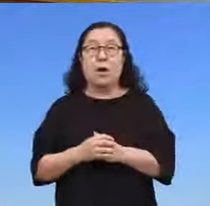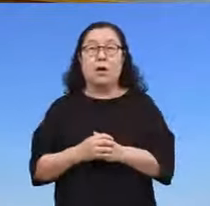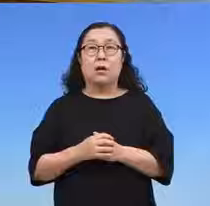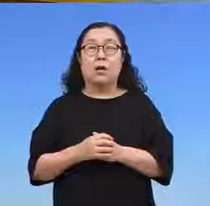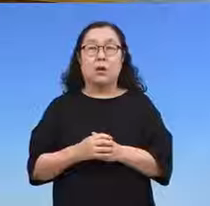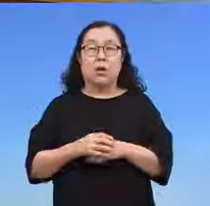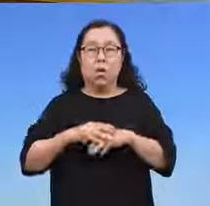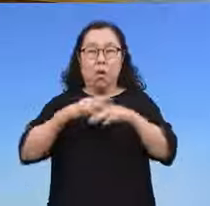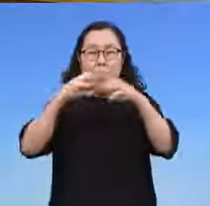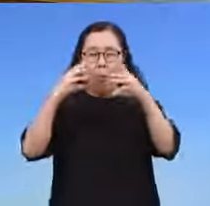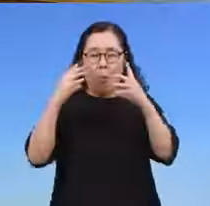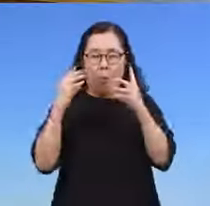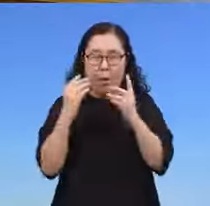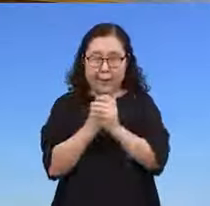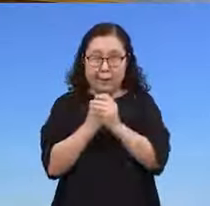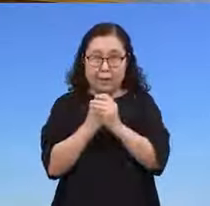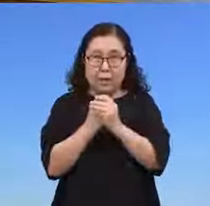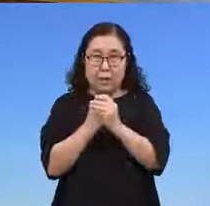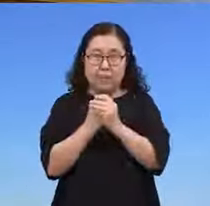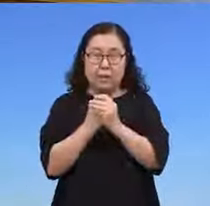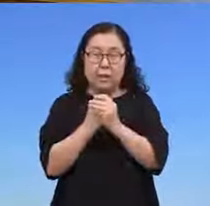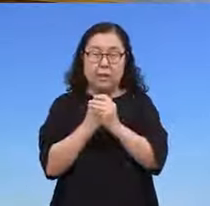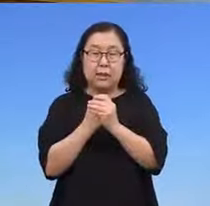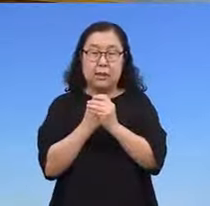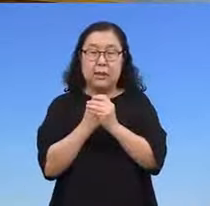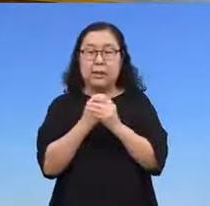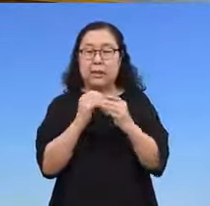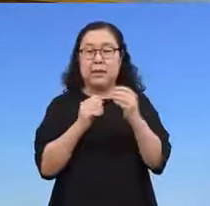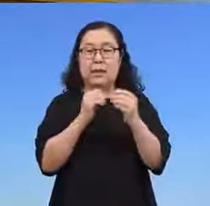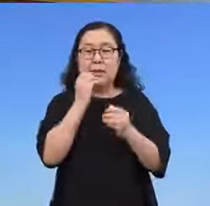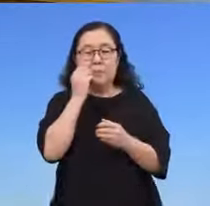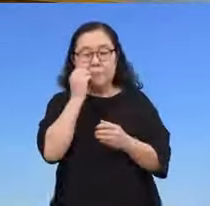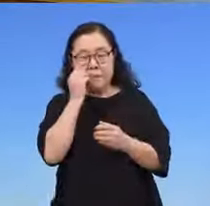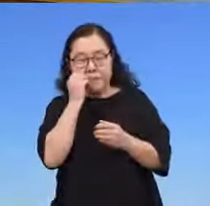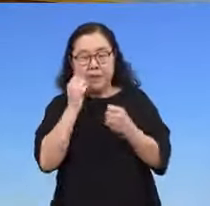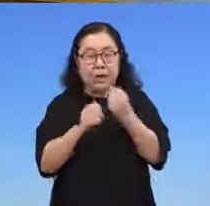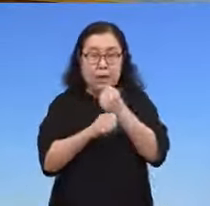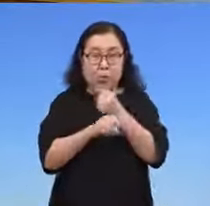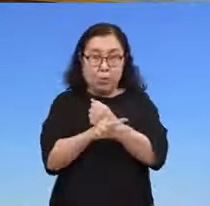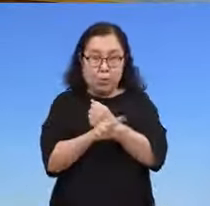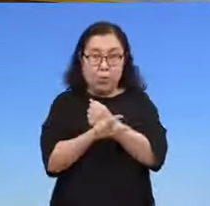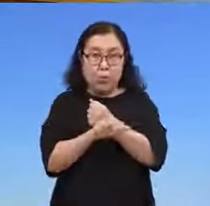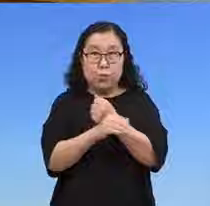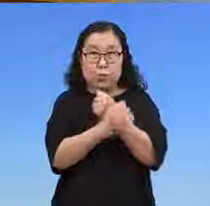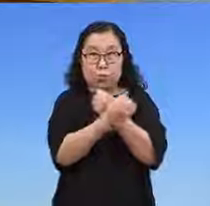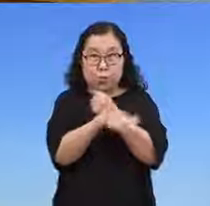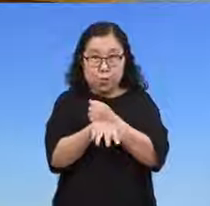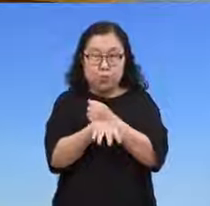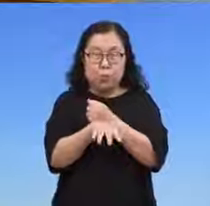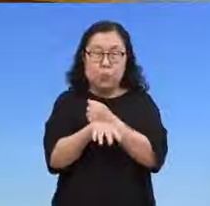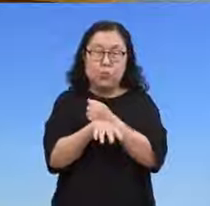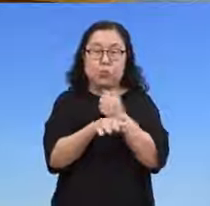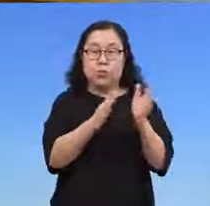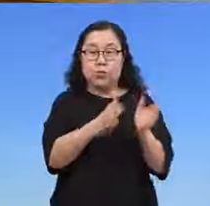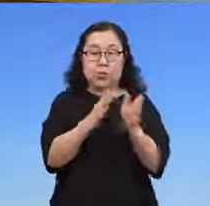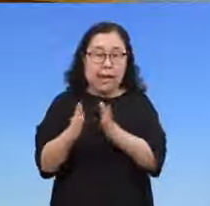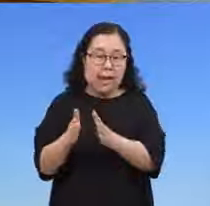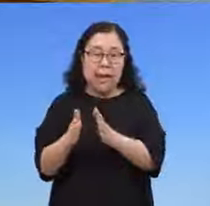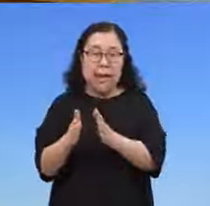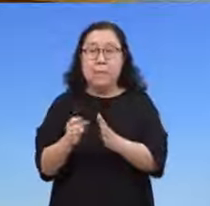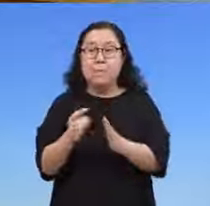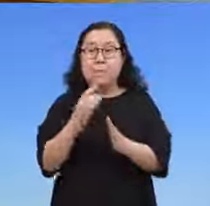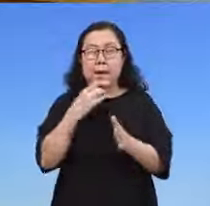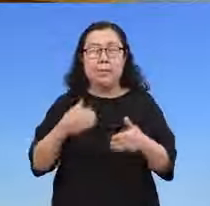아니라 그 완전 군장된 그 모습을 가지고 하나님과의 소통의 자리로 나아가는 것, 여기까지